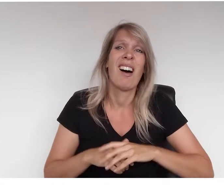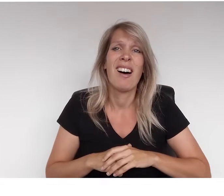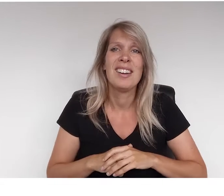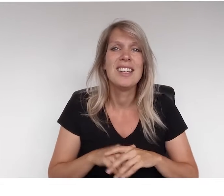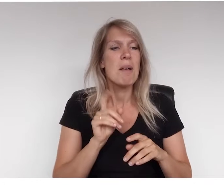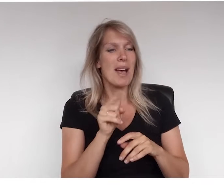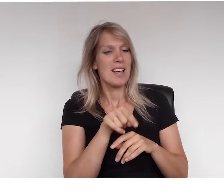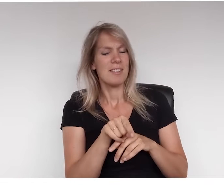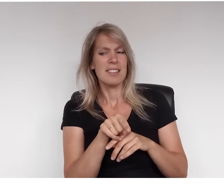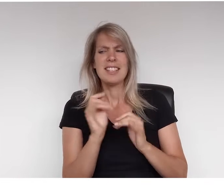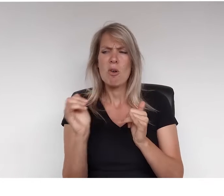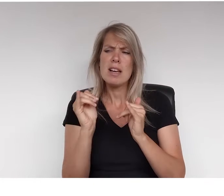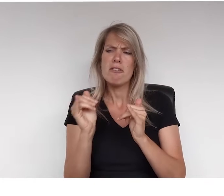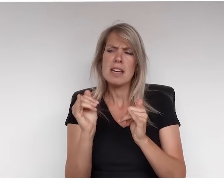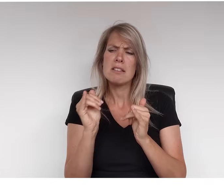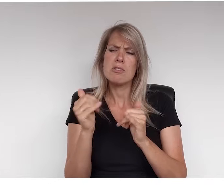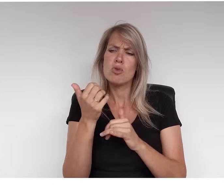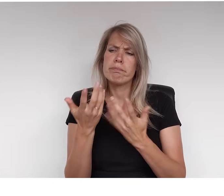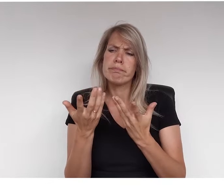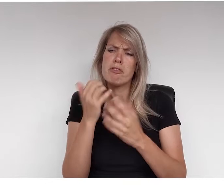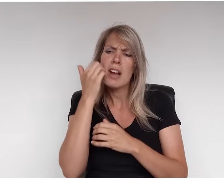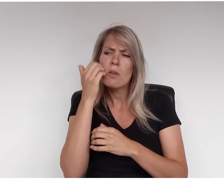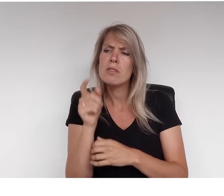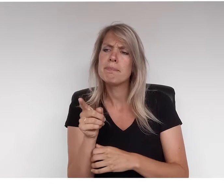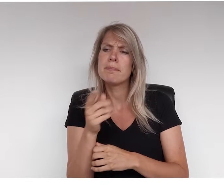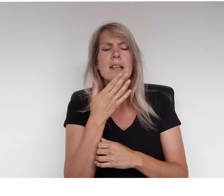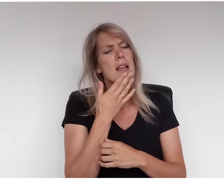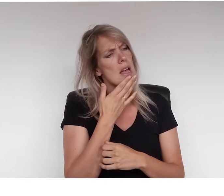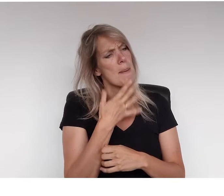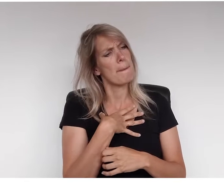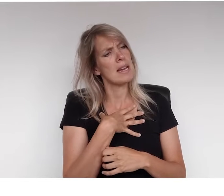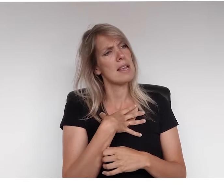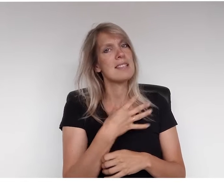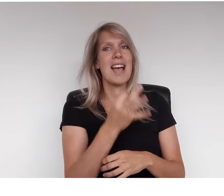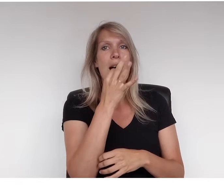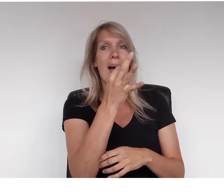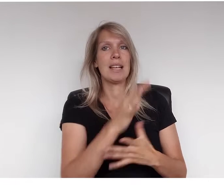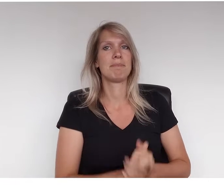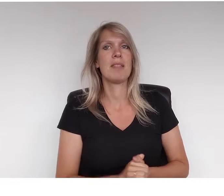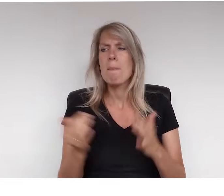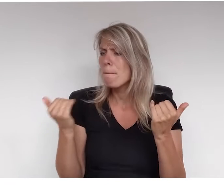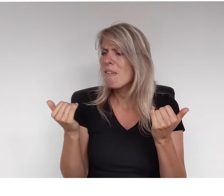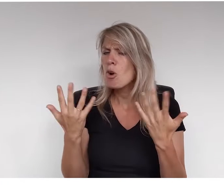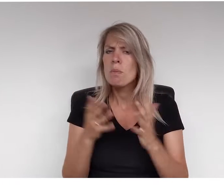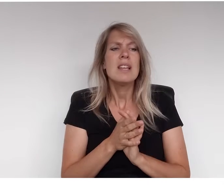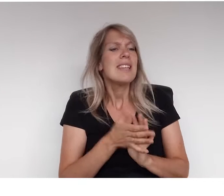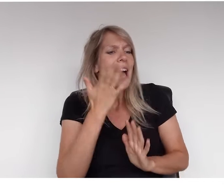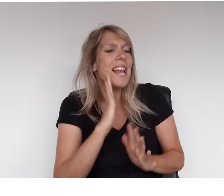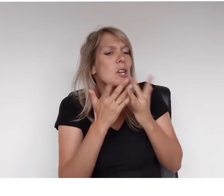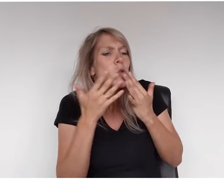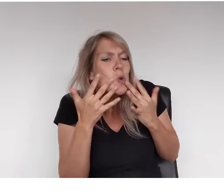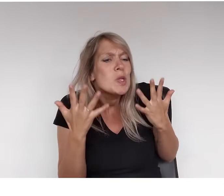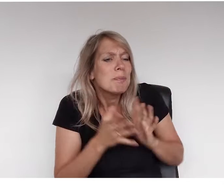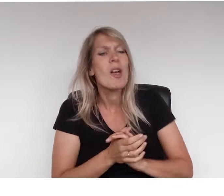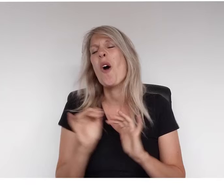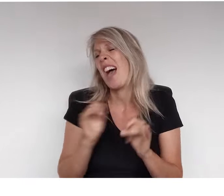jouw lievelingssoort voor fruit, Sophie? Mijn lievelingssoort fruit is aardbei. En waarom dan? Dat is lekker zoet. Dat is ook heel